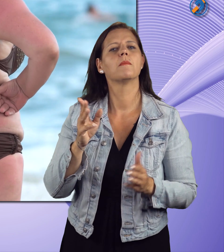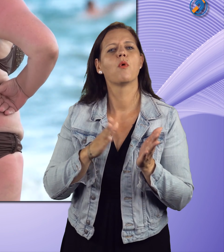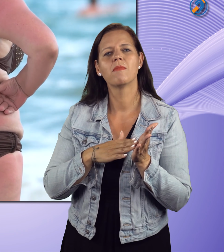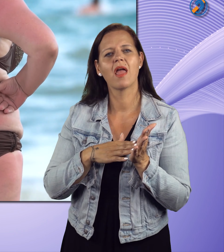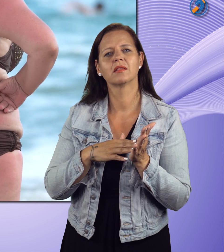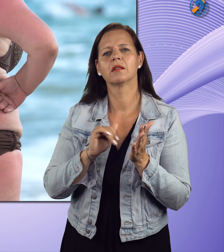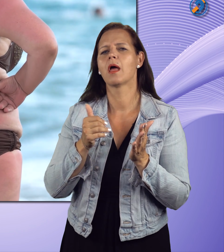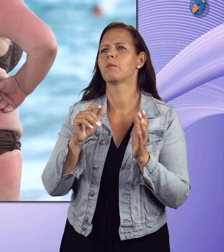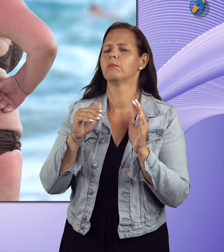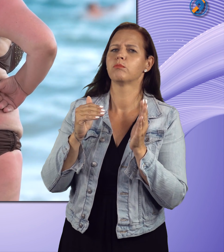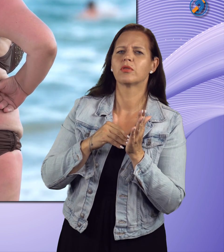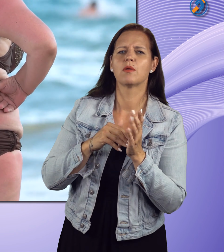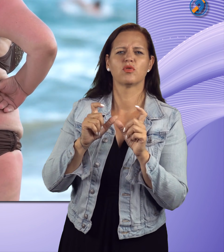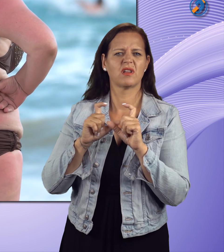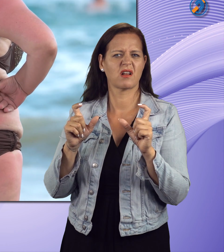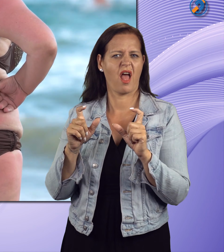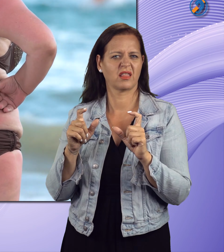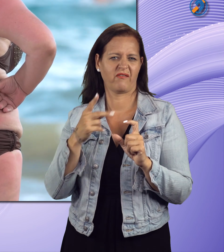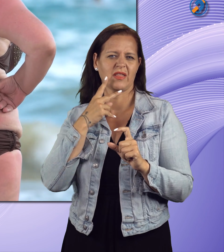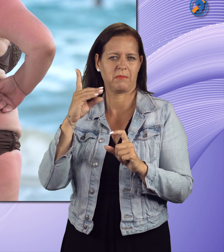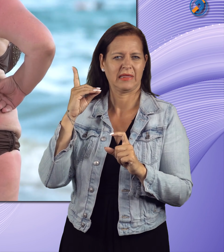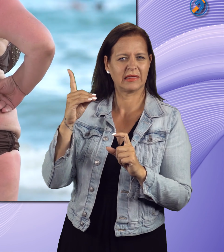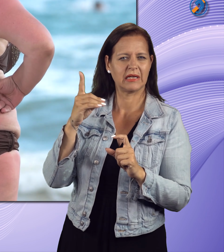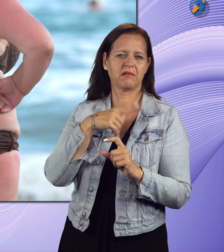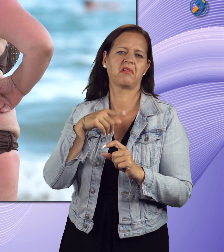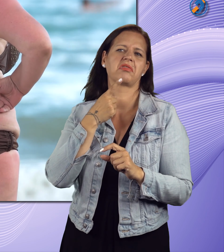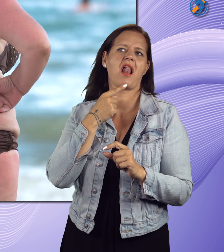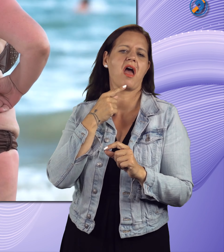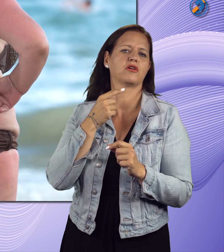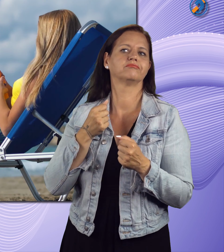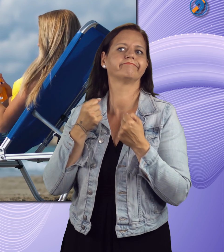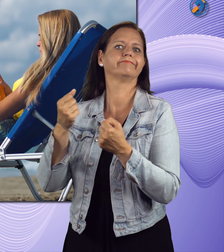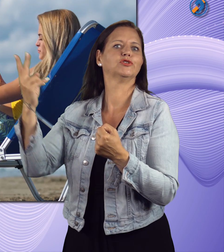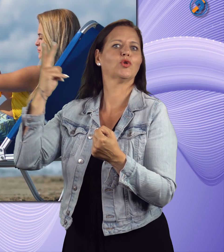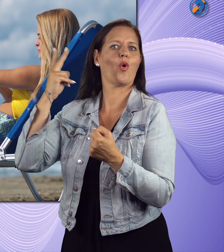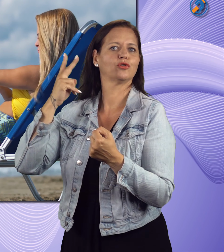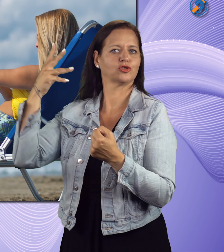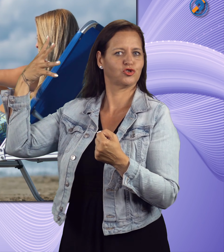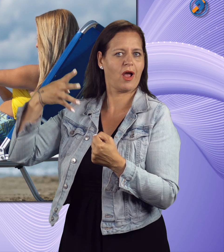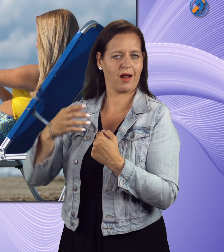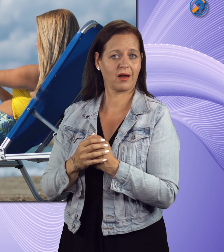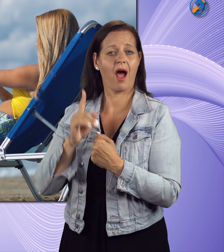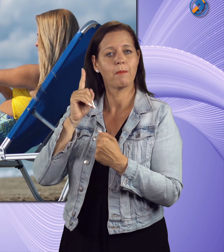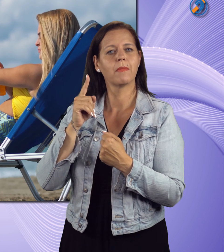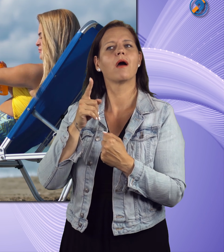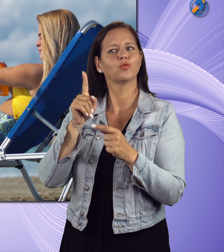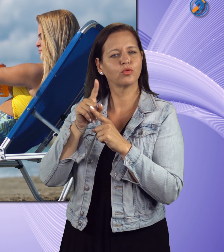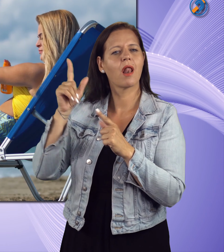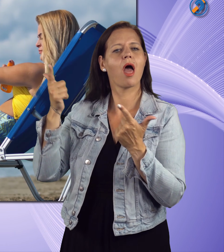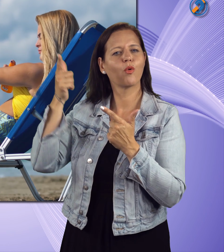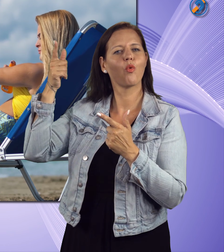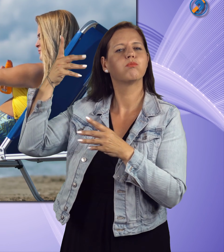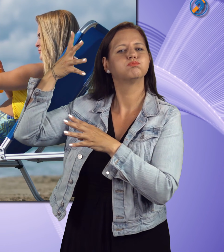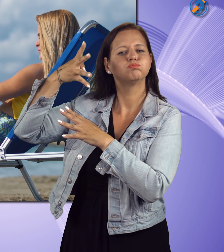Vendar to ne pomeni, da se je potrebno zaradi D-vitamina namerno izpostavljati soncu. Žarki